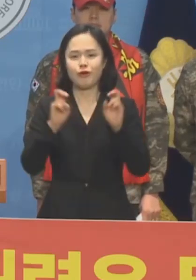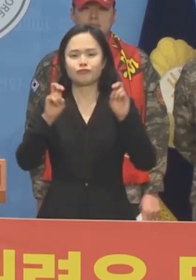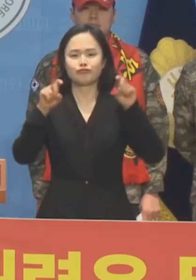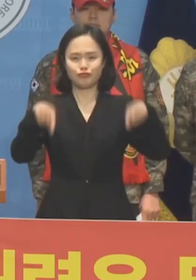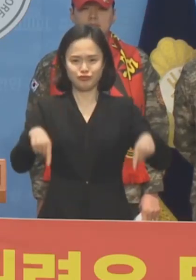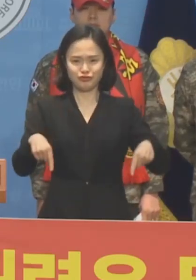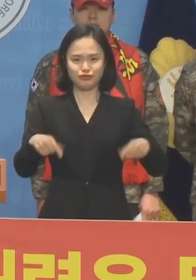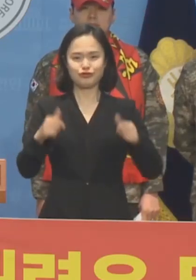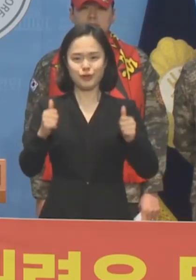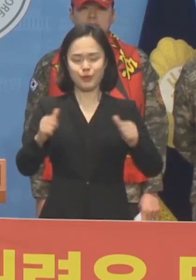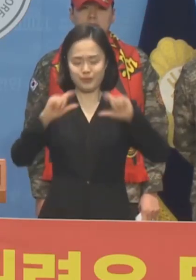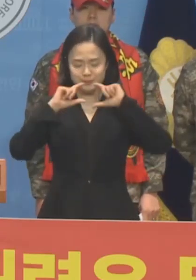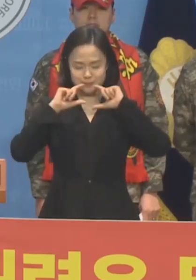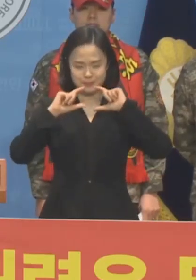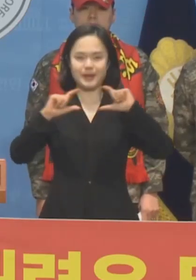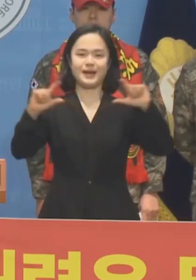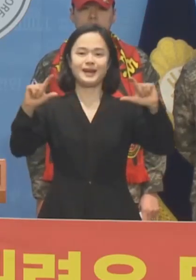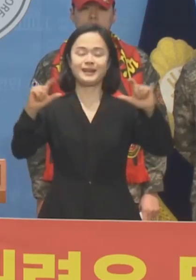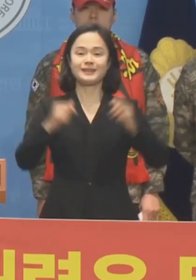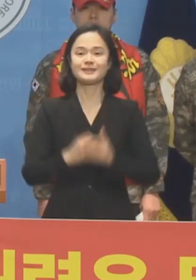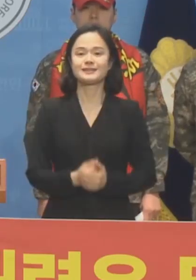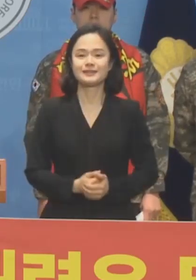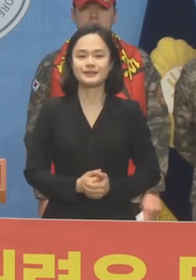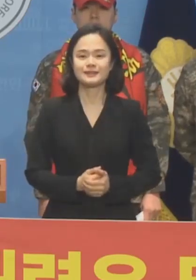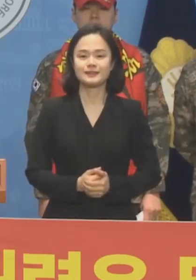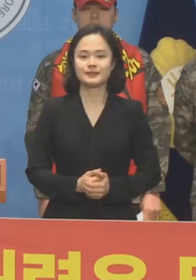이 무죄가 나오기까지